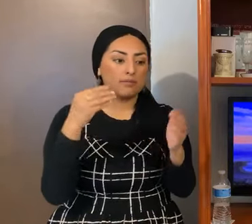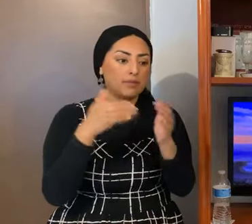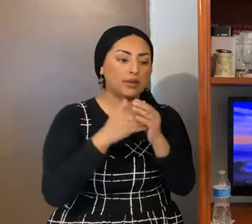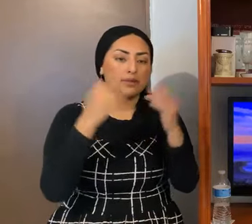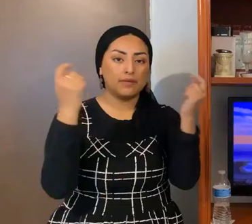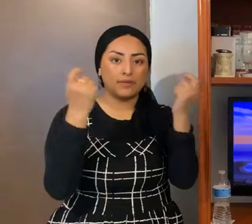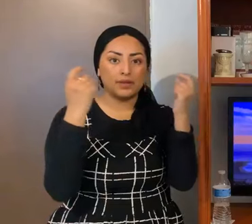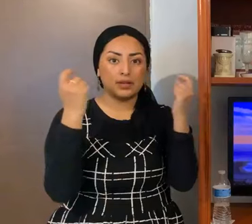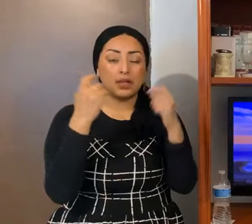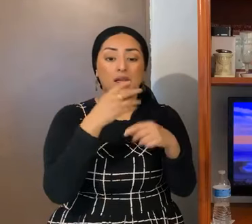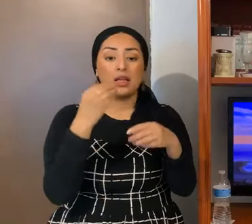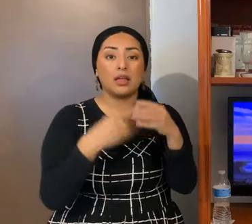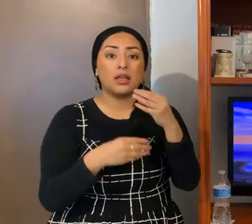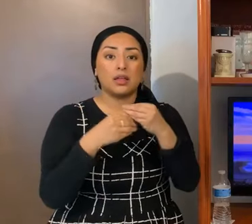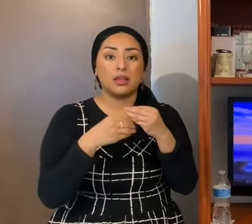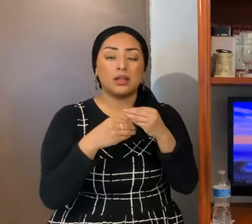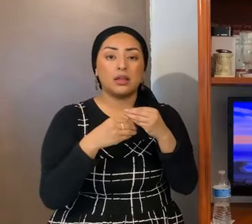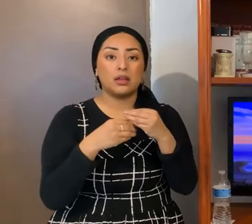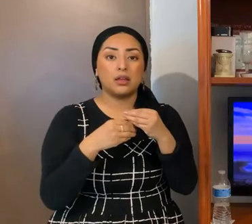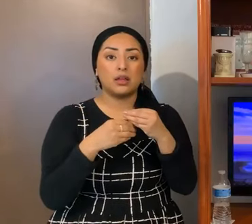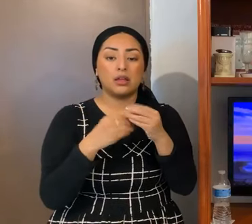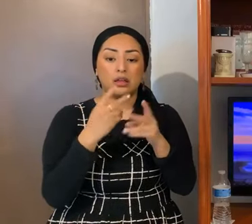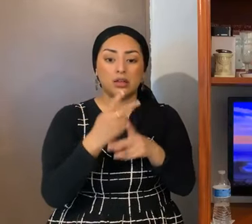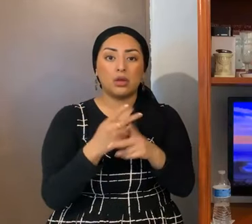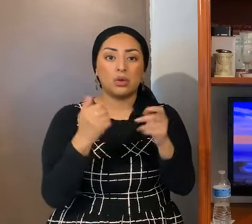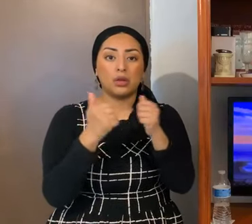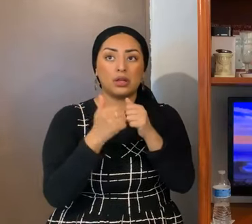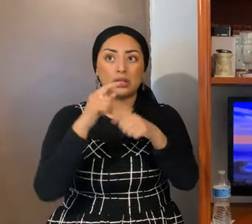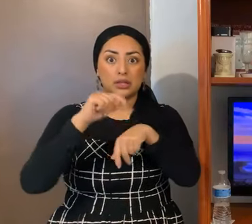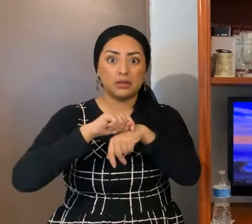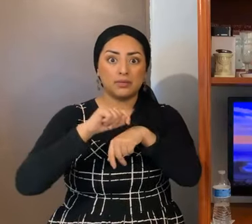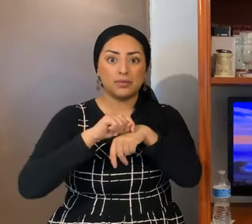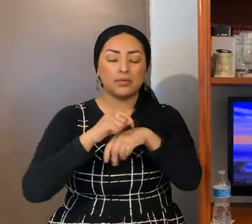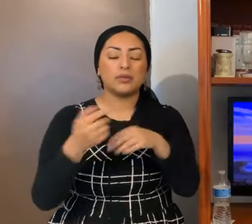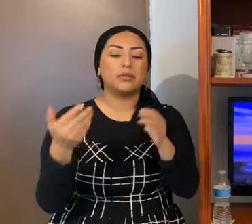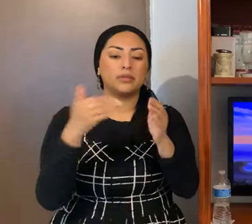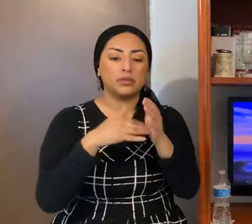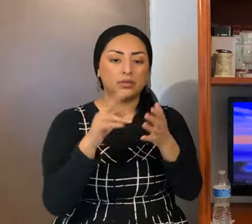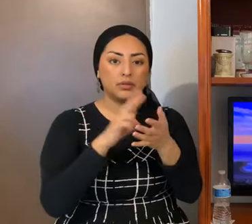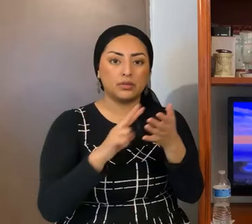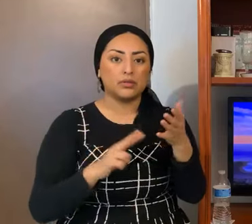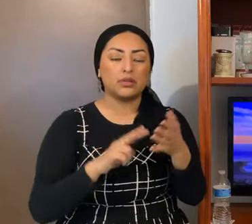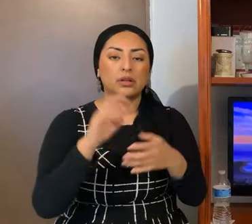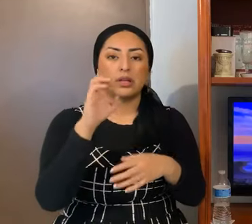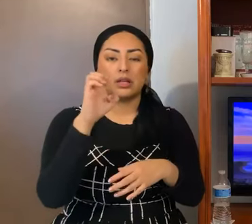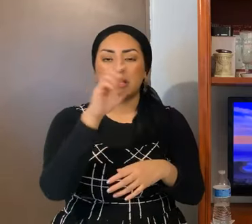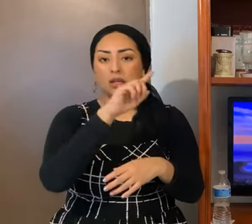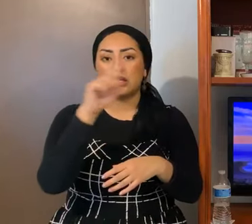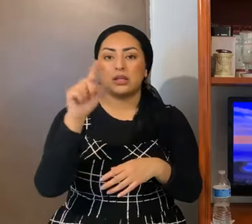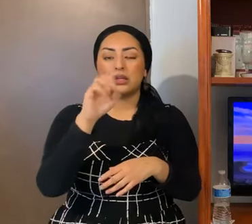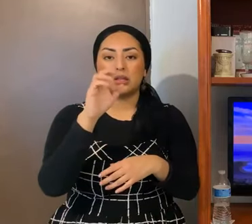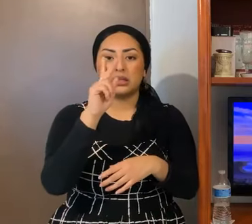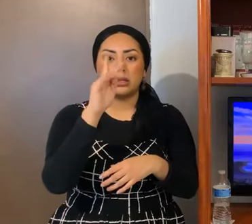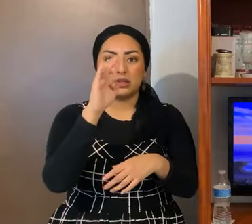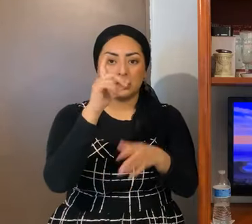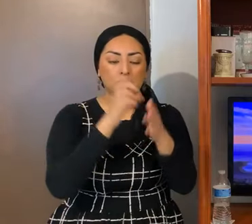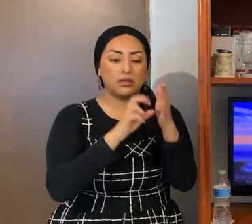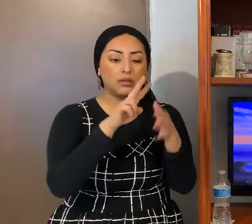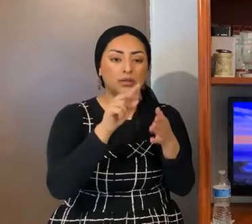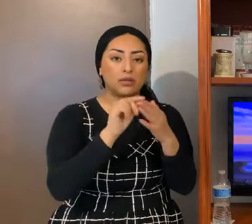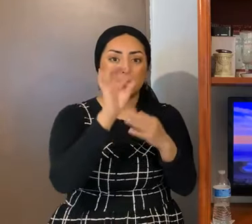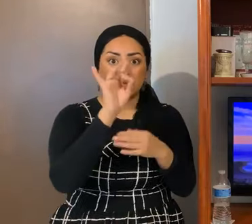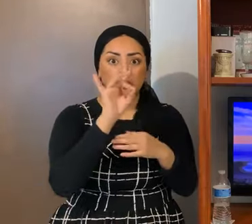fiestas, y además de profanar el templo mismo. Vamos a volver a leer Ezequiel 22, 8. Mis